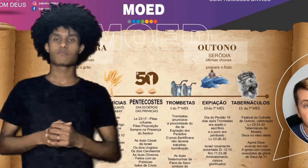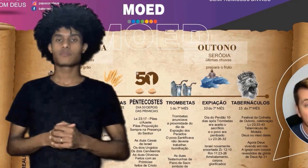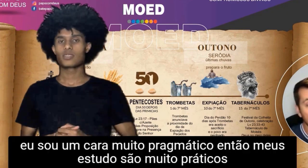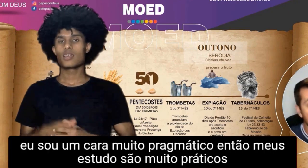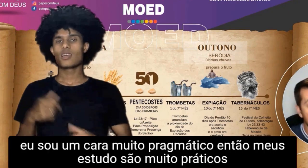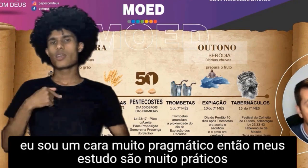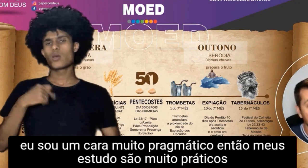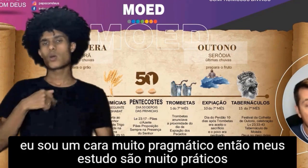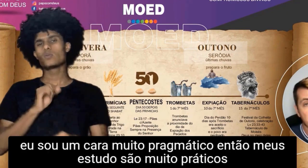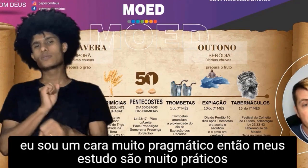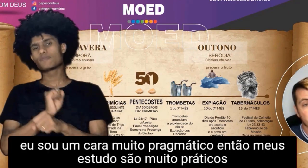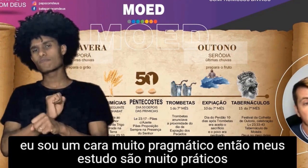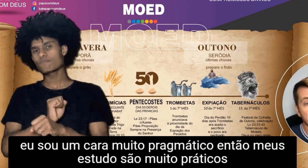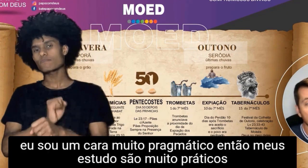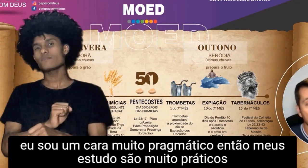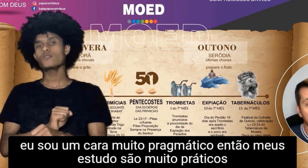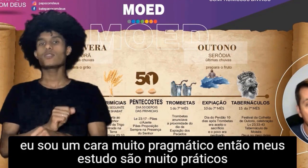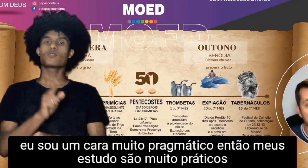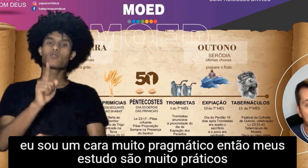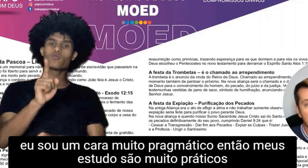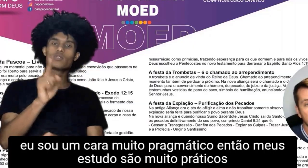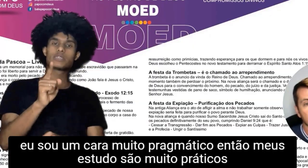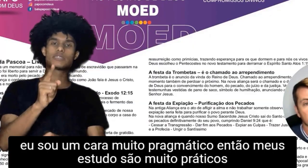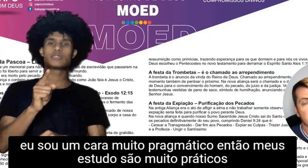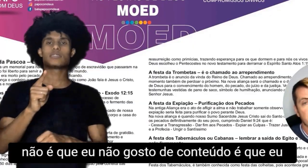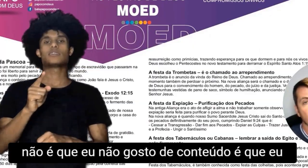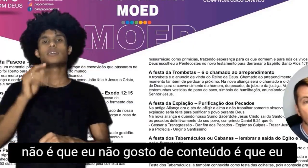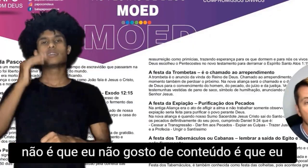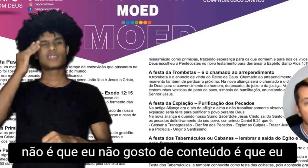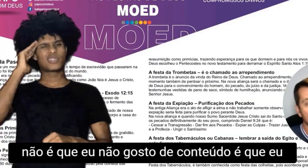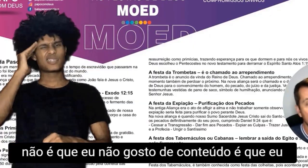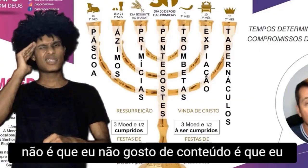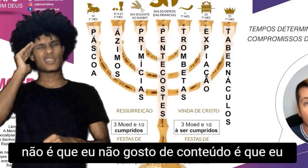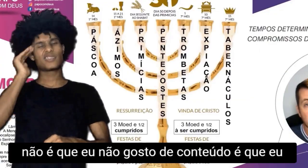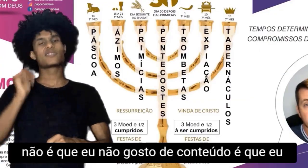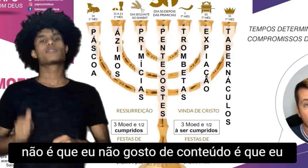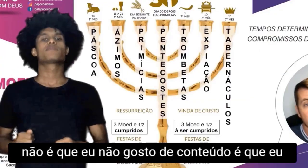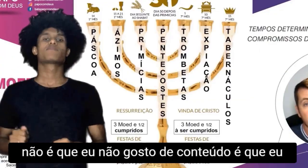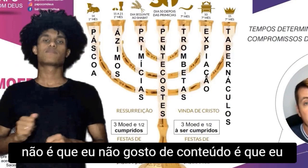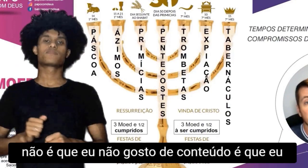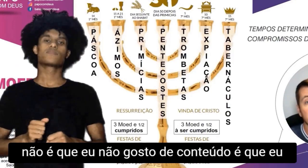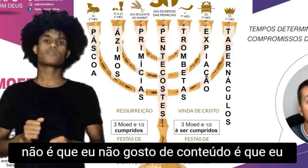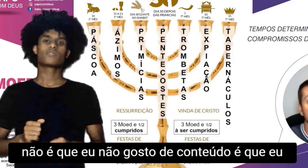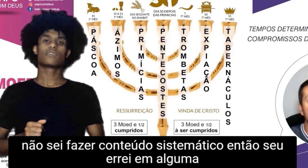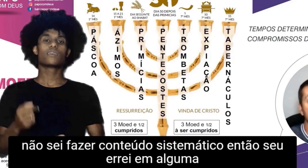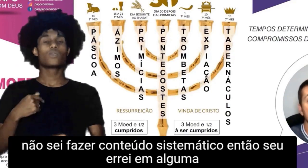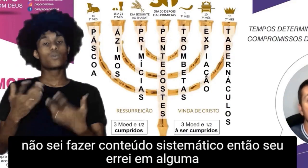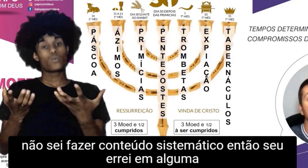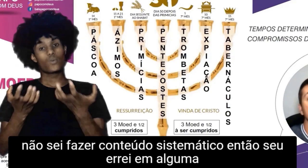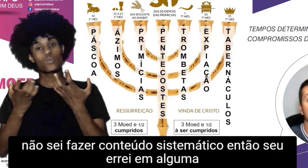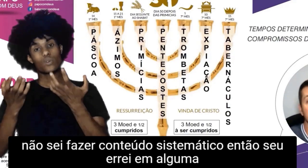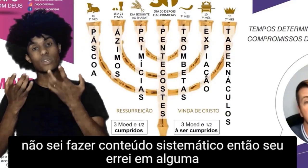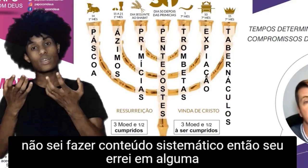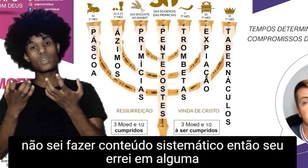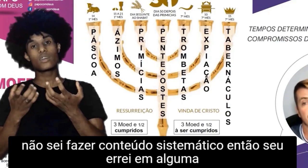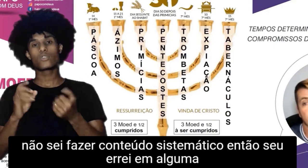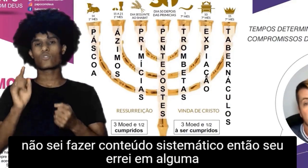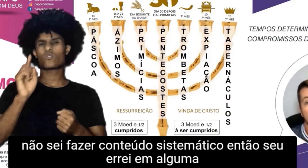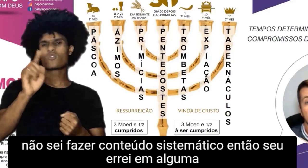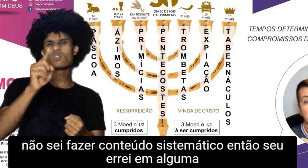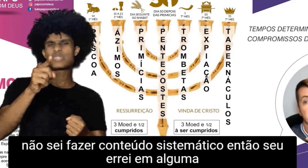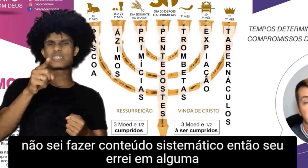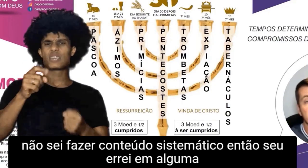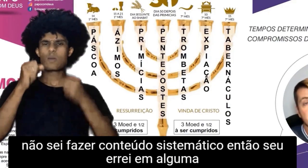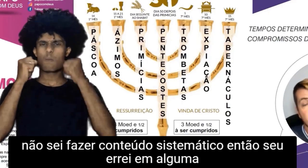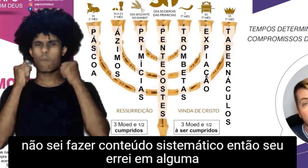sistemático. Eu sou um cara muito pragmático, então meus estudos são muito práticos. Eu não gosto, não é que eu não goste de conteúdo, é que eu não sei fazer conteúdo sistemático. Então